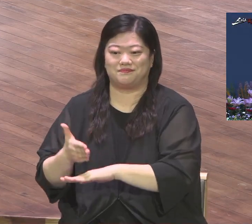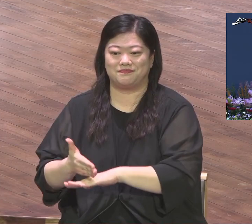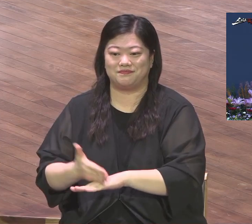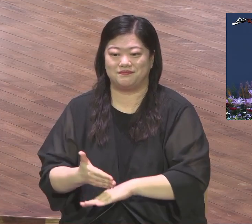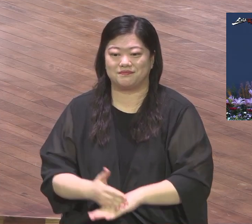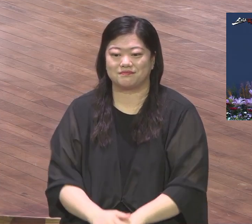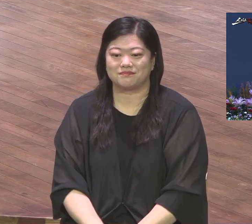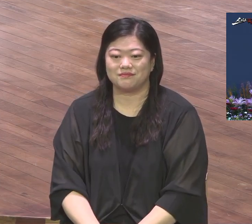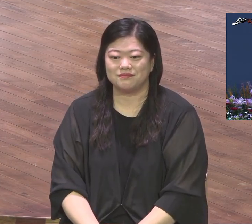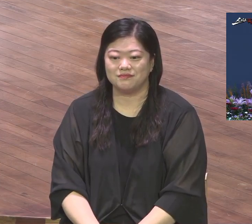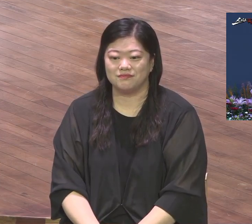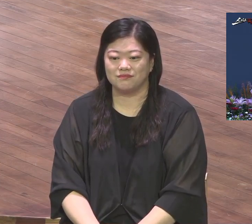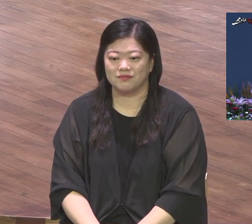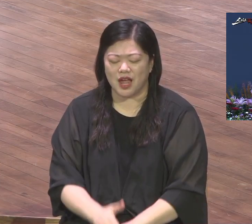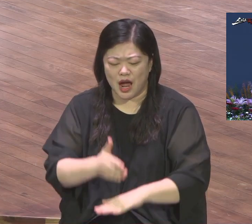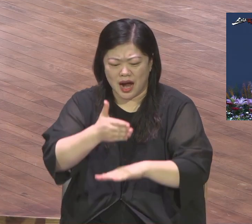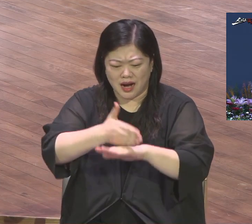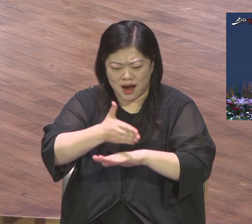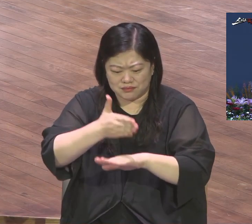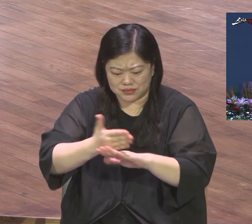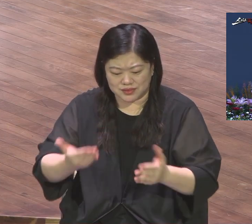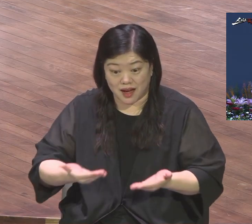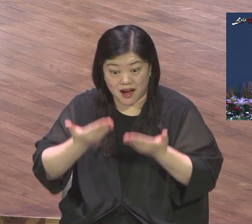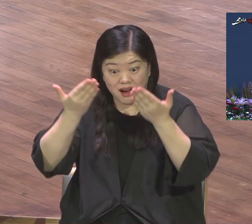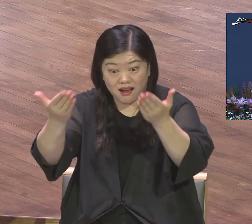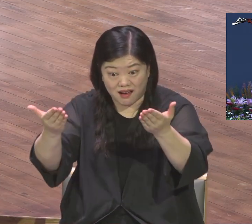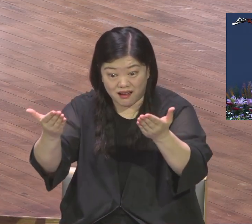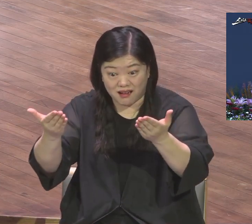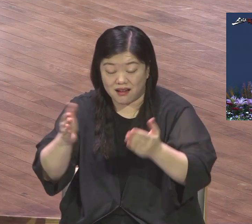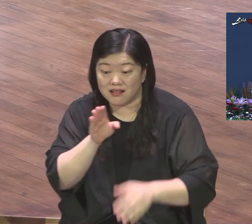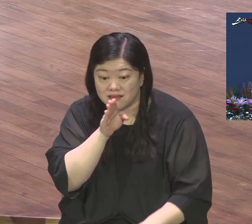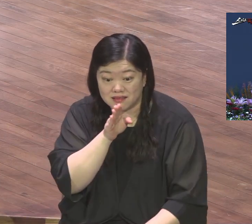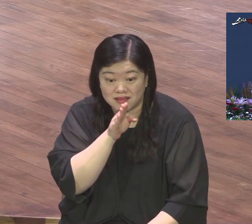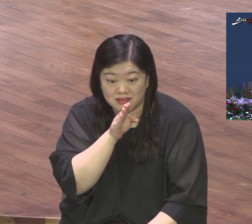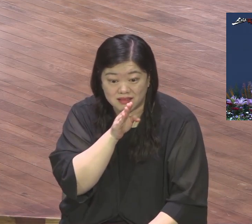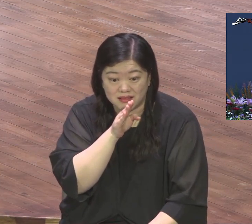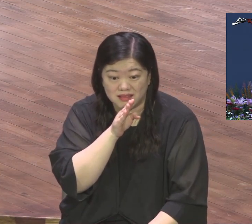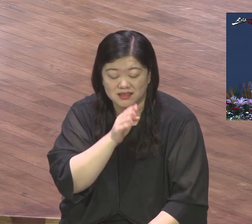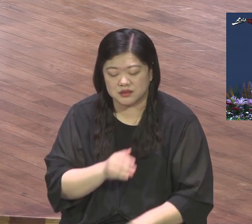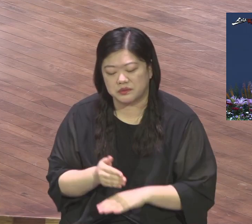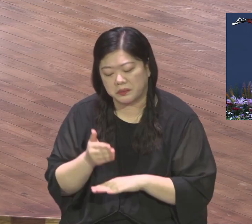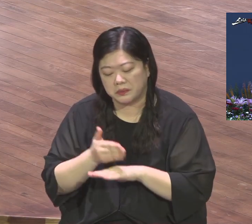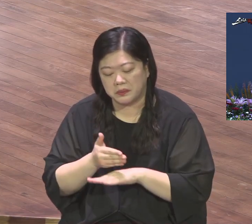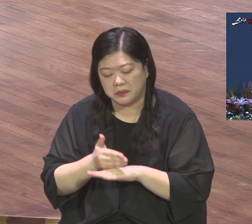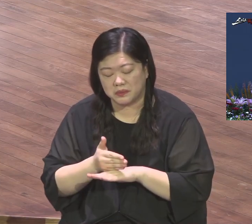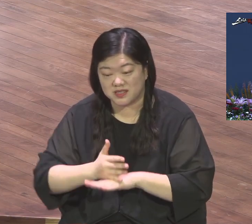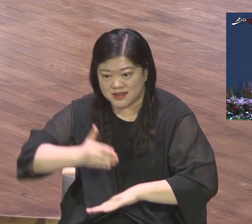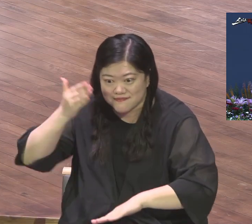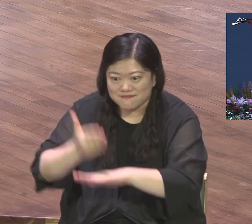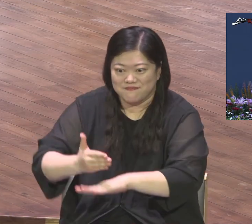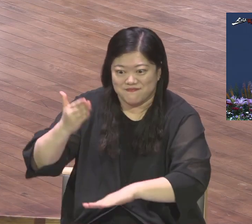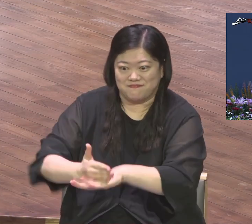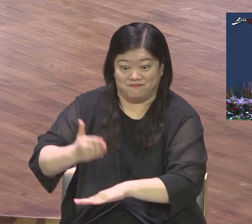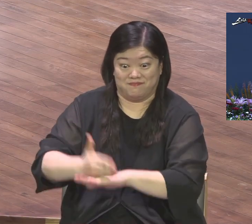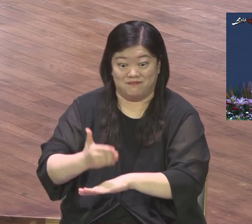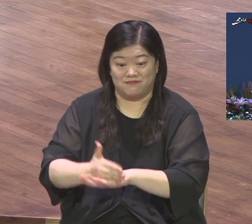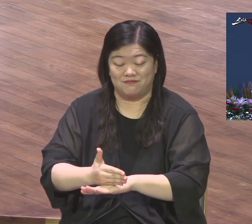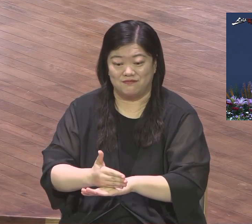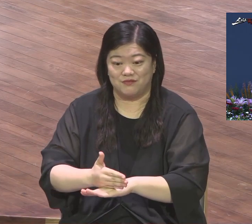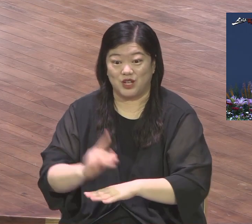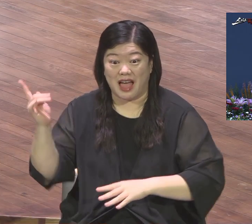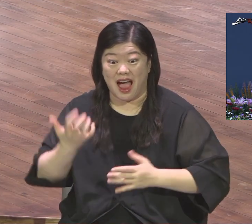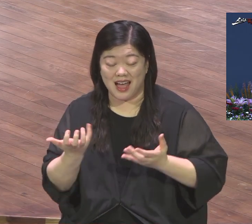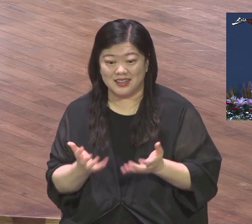맞습니다. 감사하라. 할렐루야. 큰 소리로 하나님께 감사하라. 감사하게 박수를